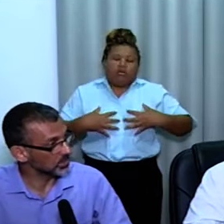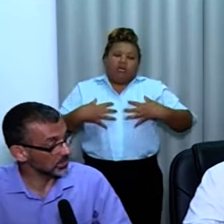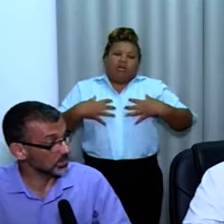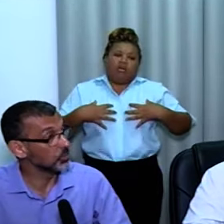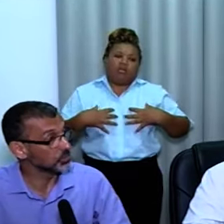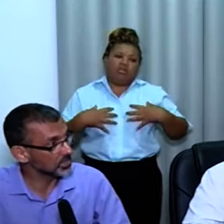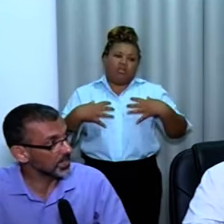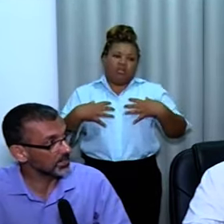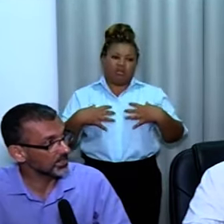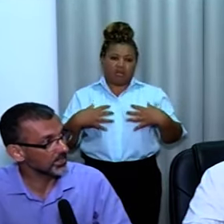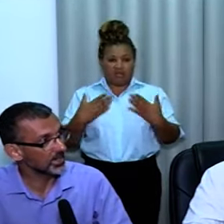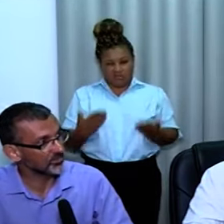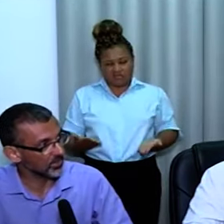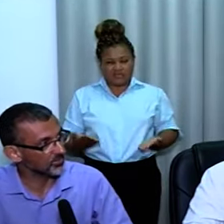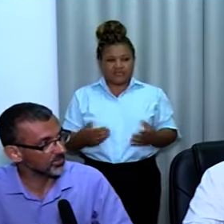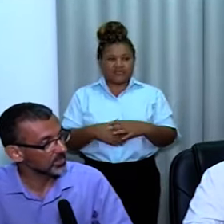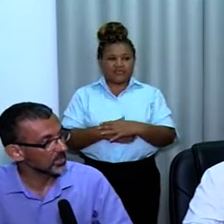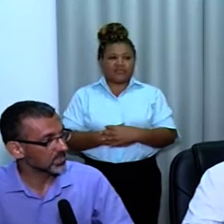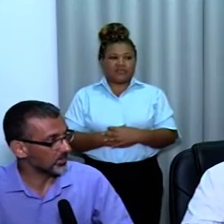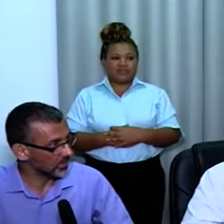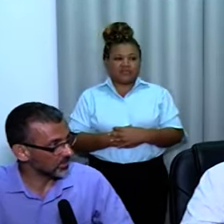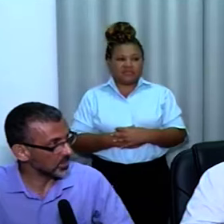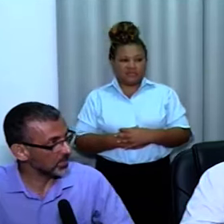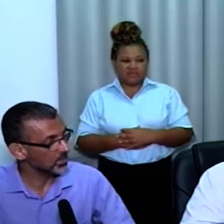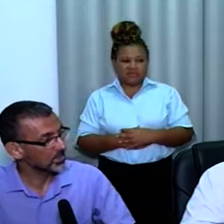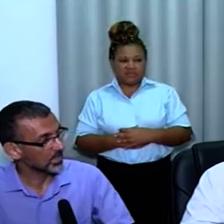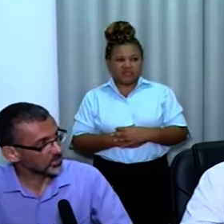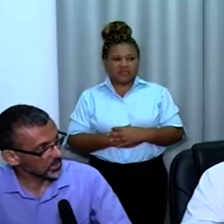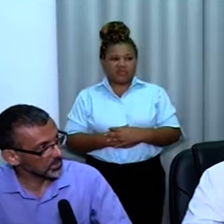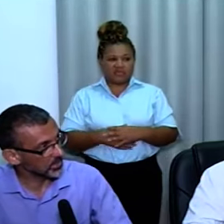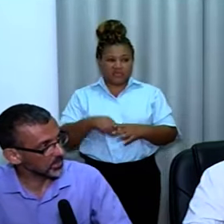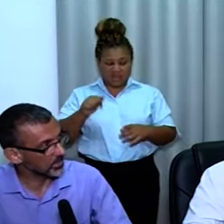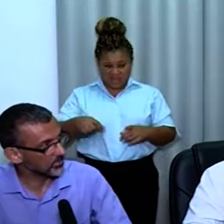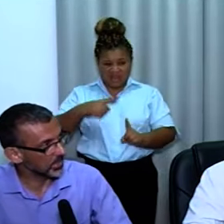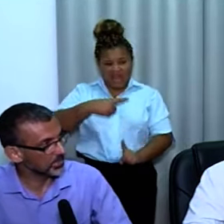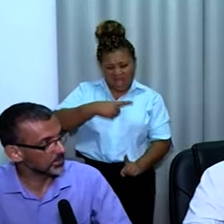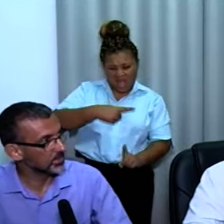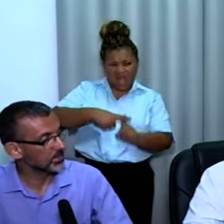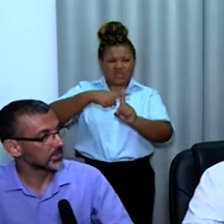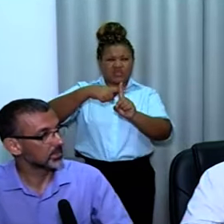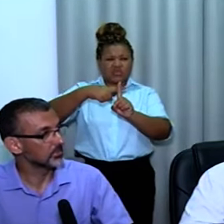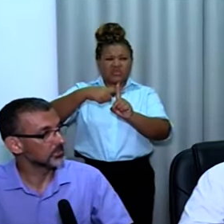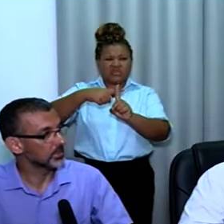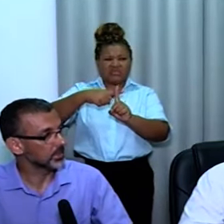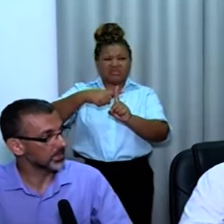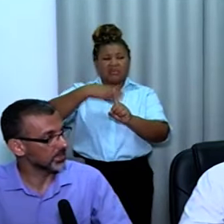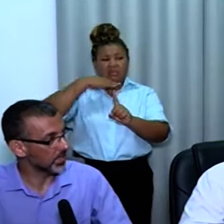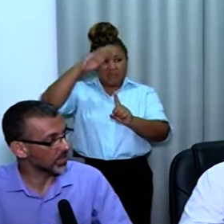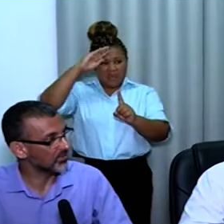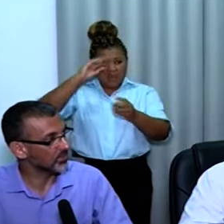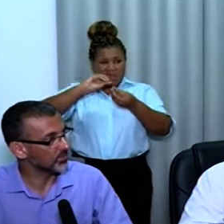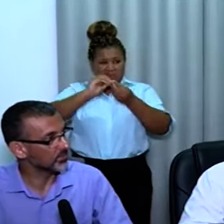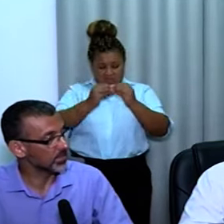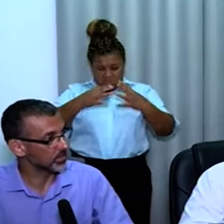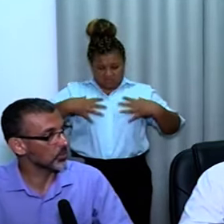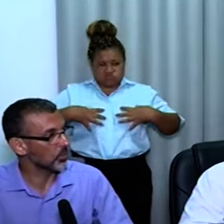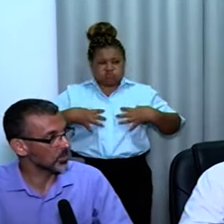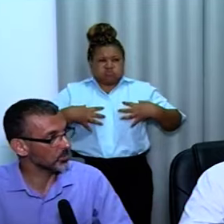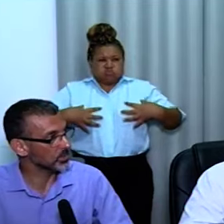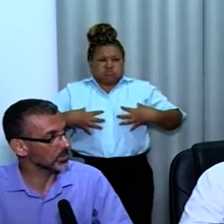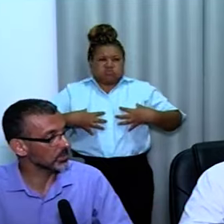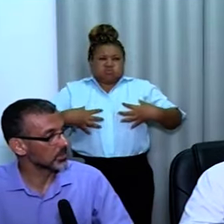aussi, il y a aussi la fièvre. Ça m'a mis bien, ça me sait qu'il est malade. Il a un peu la fièvre et qu'il